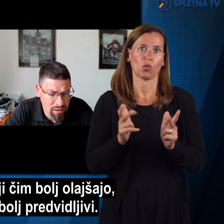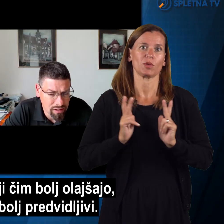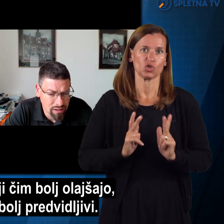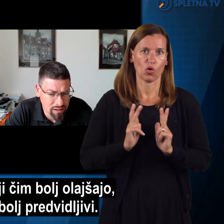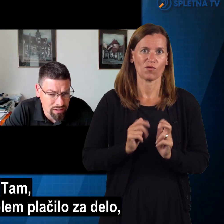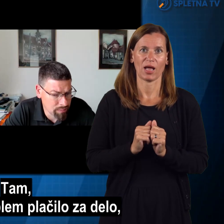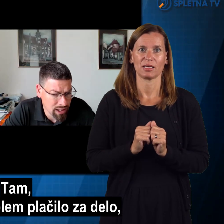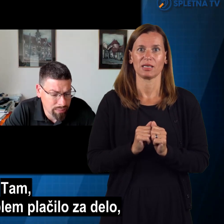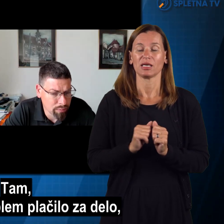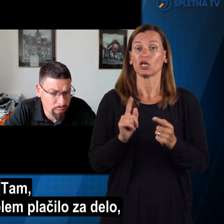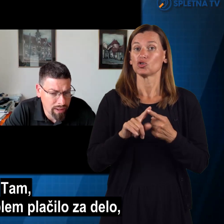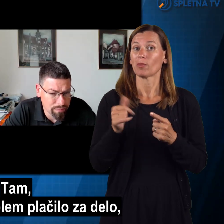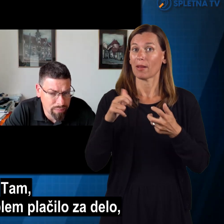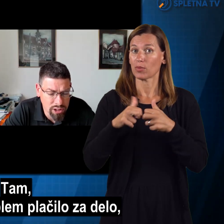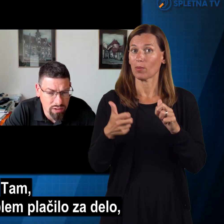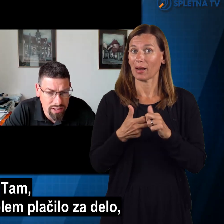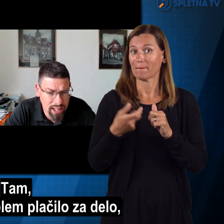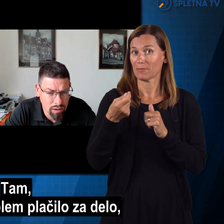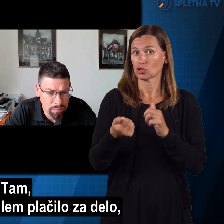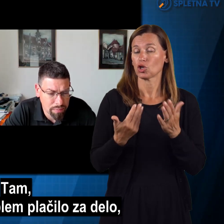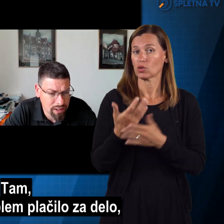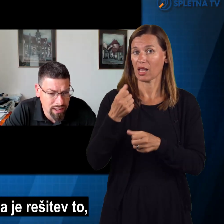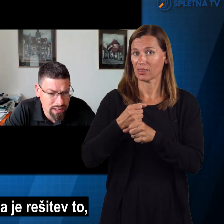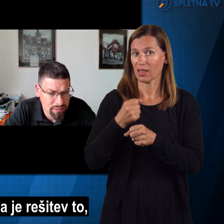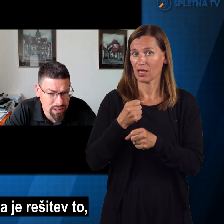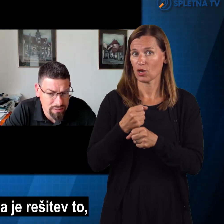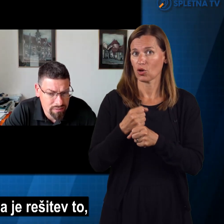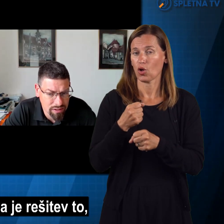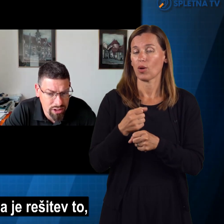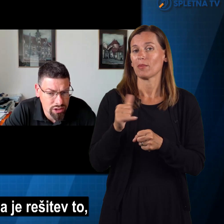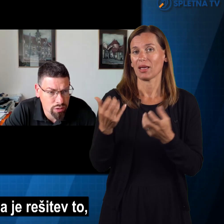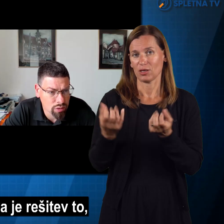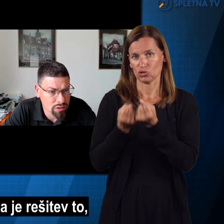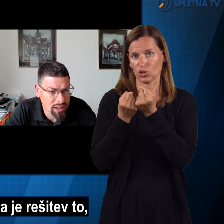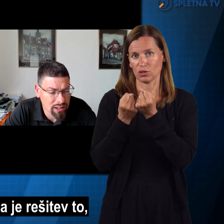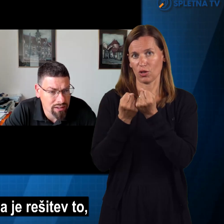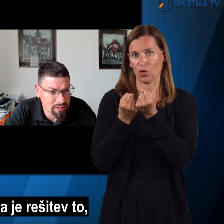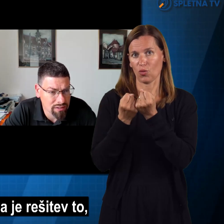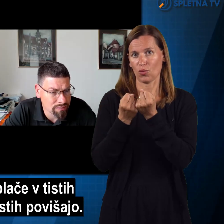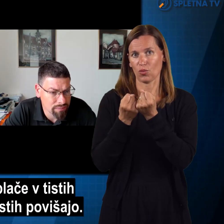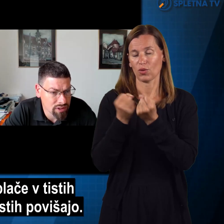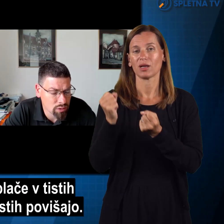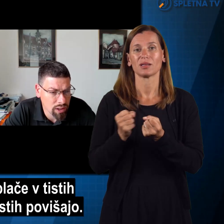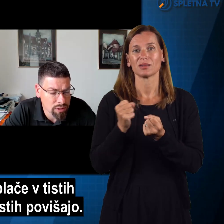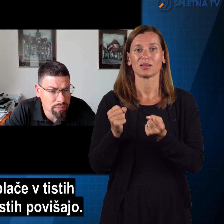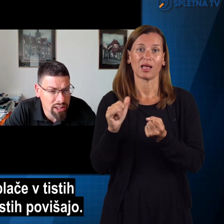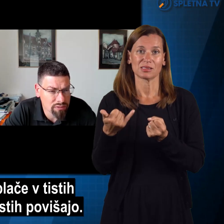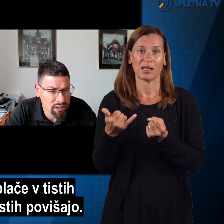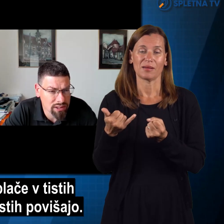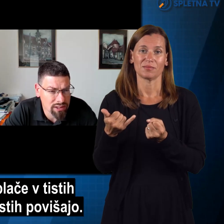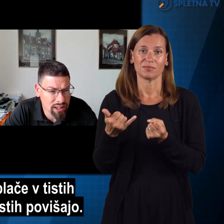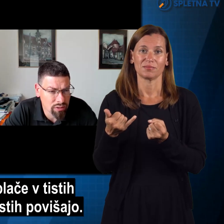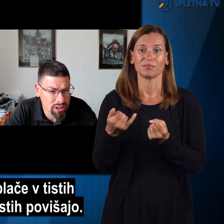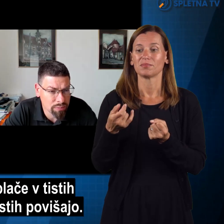predvidljivi. Tam, kjer je pa problem plačilo za delo, pa je seveda rešitev to, da se tukaj pač plače